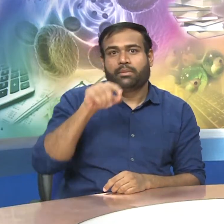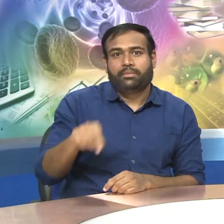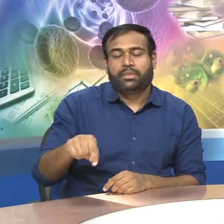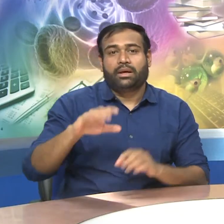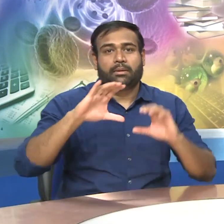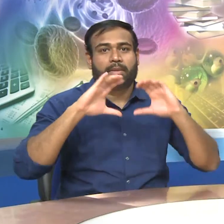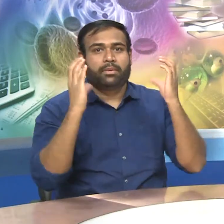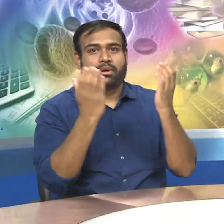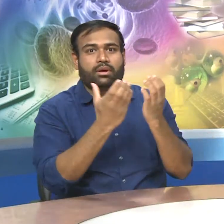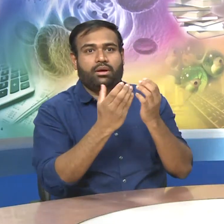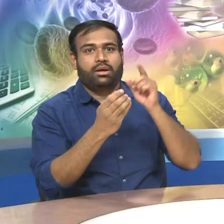परिषद.